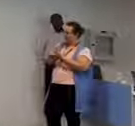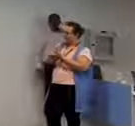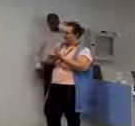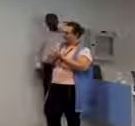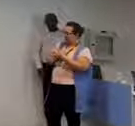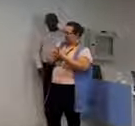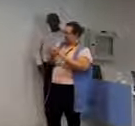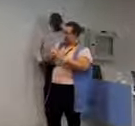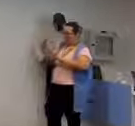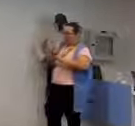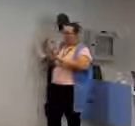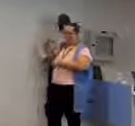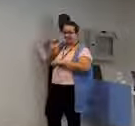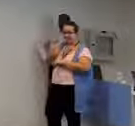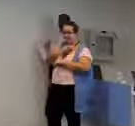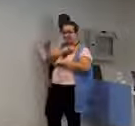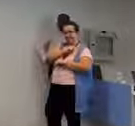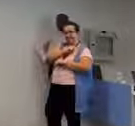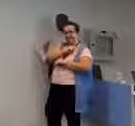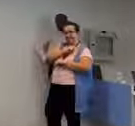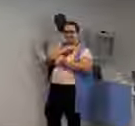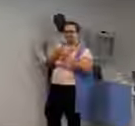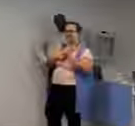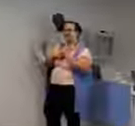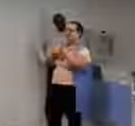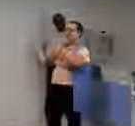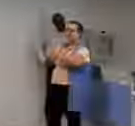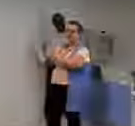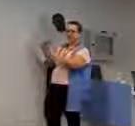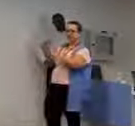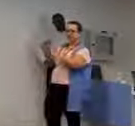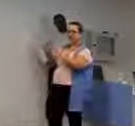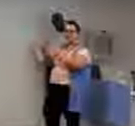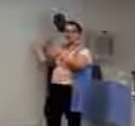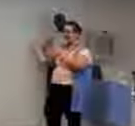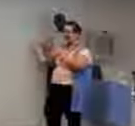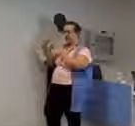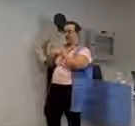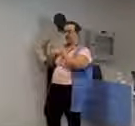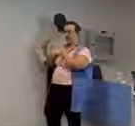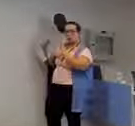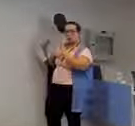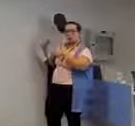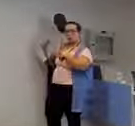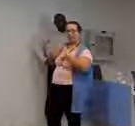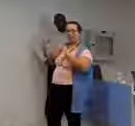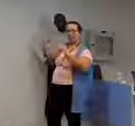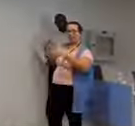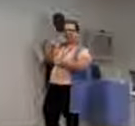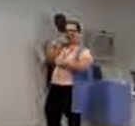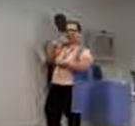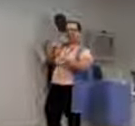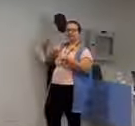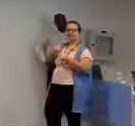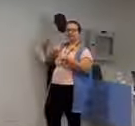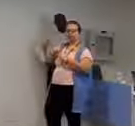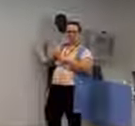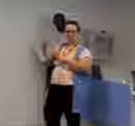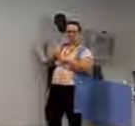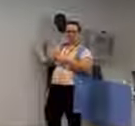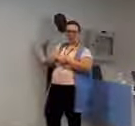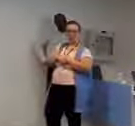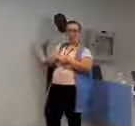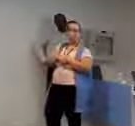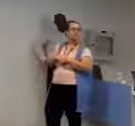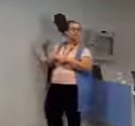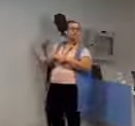preciso desenvolver rapidamente um bom projeto para que depois alguma coisa possa acontecer dali para frente. Ok? Então, por isso que é